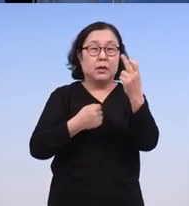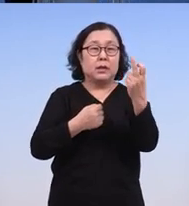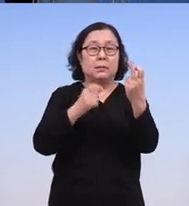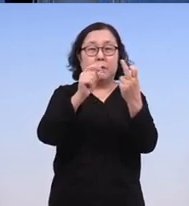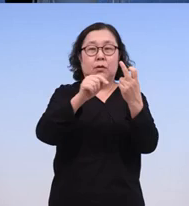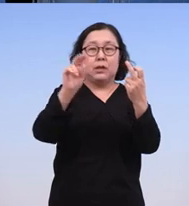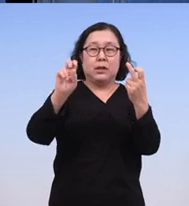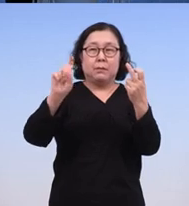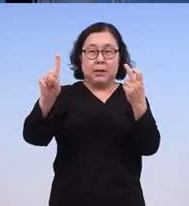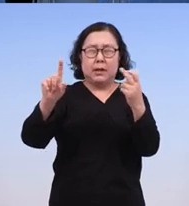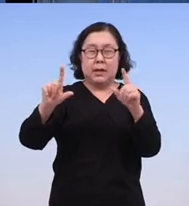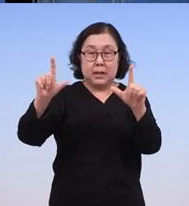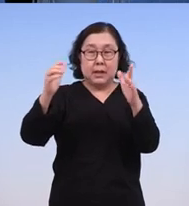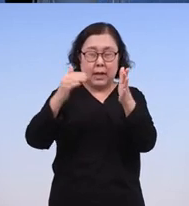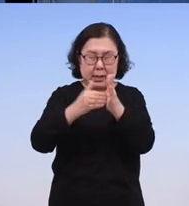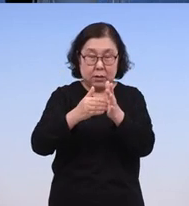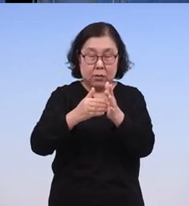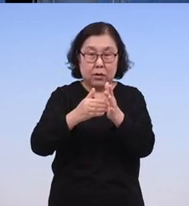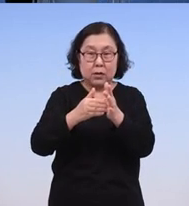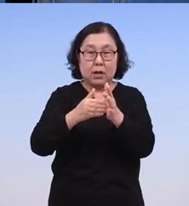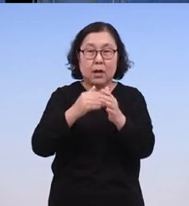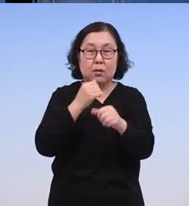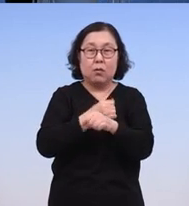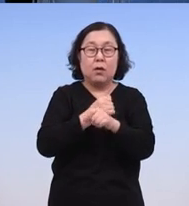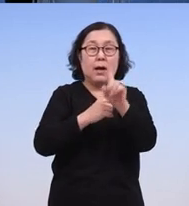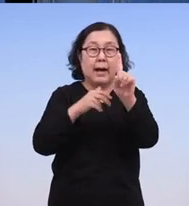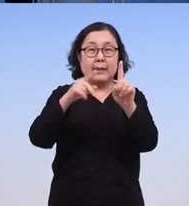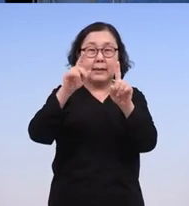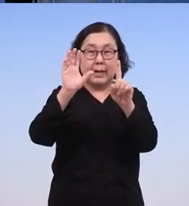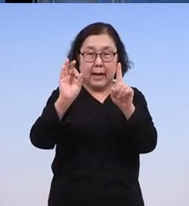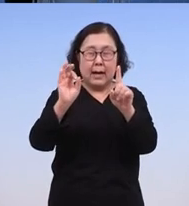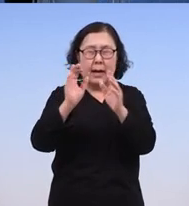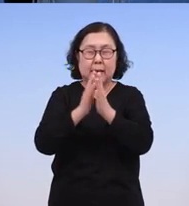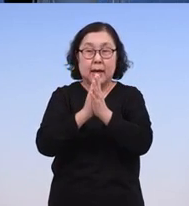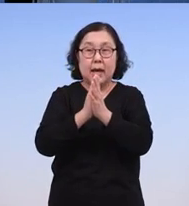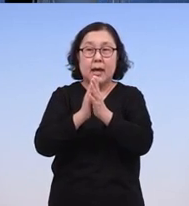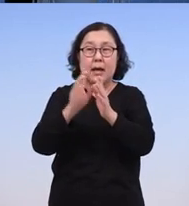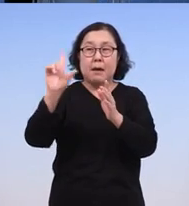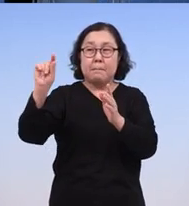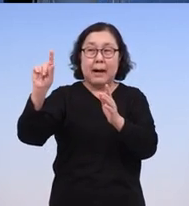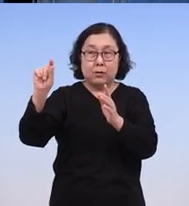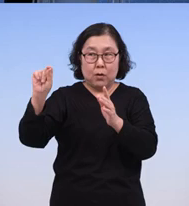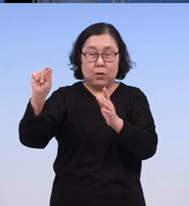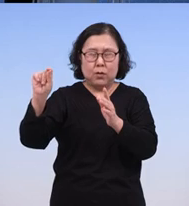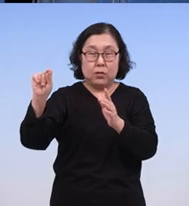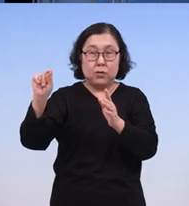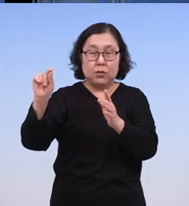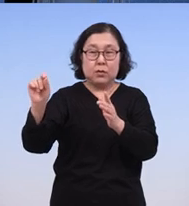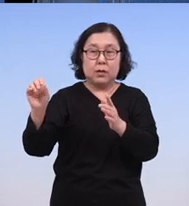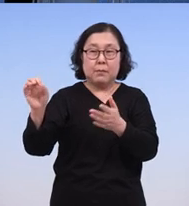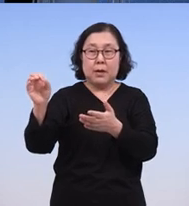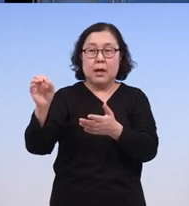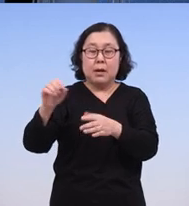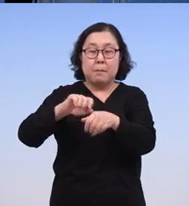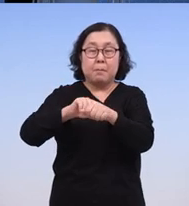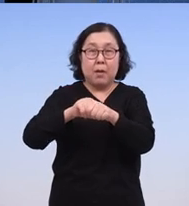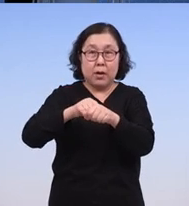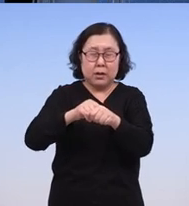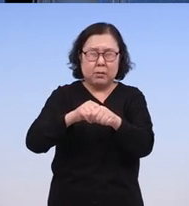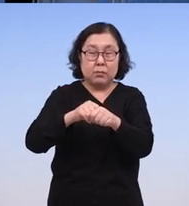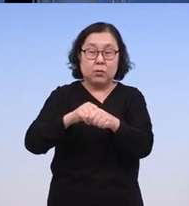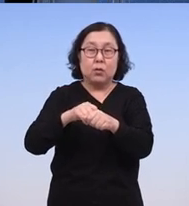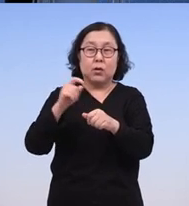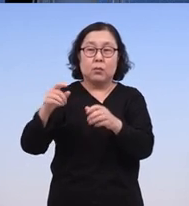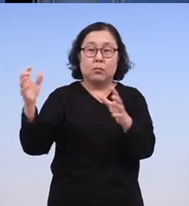12월 20일까지로 지정해 놓고 완성하지 못한 사람은 장당 10,000원으로 헌금 정하고, 장당 10,000원으로 헌금 정한